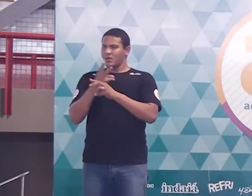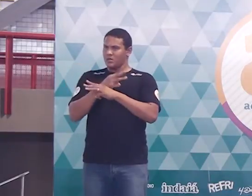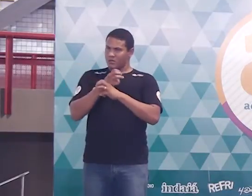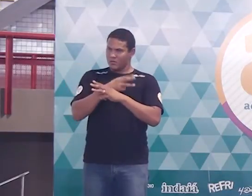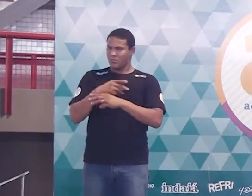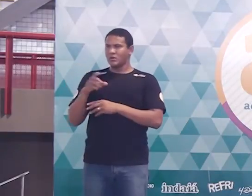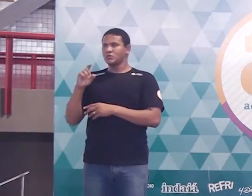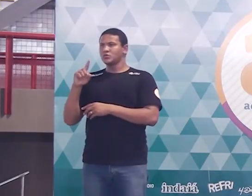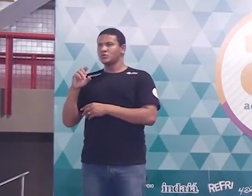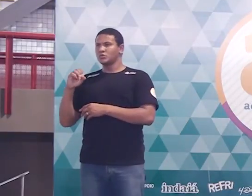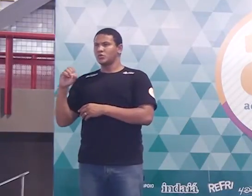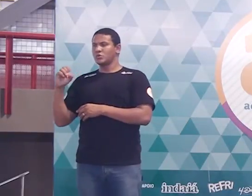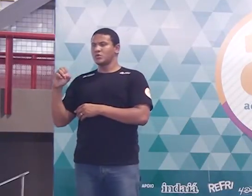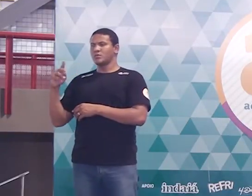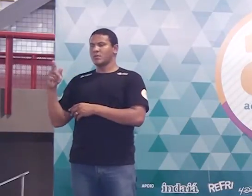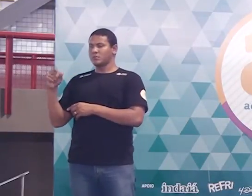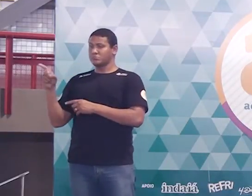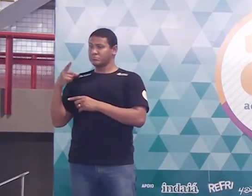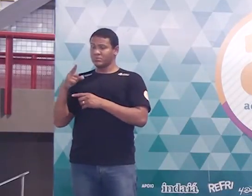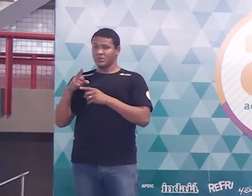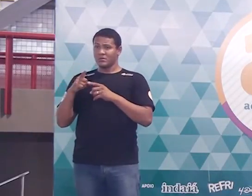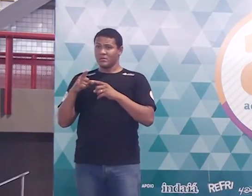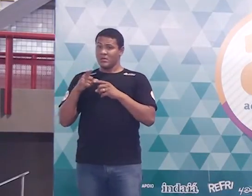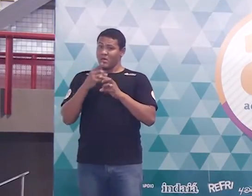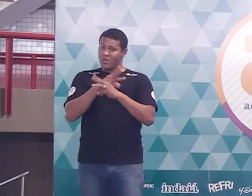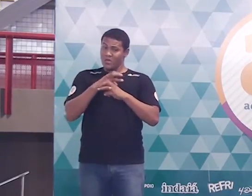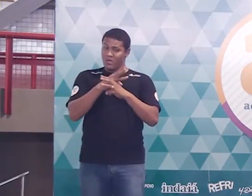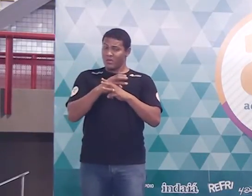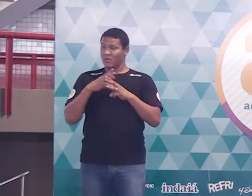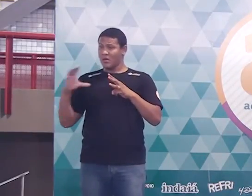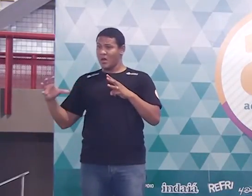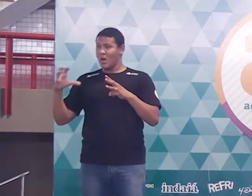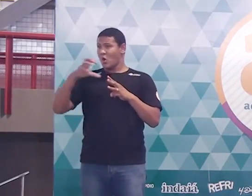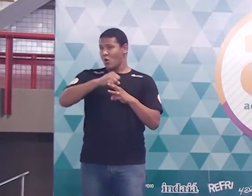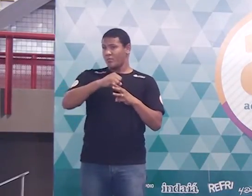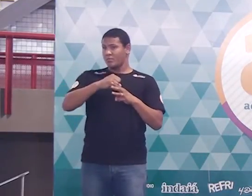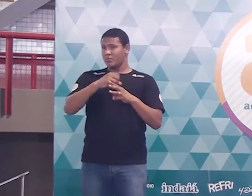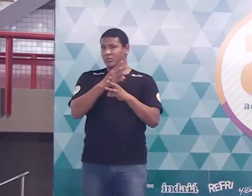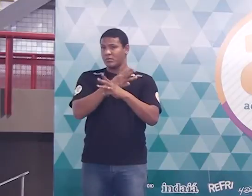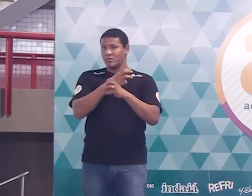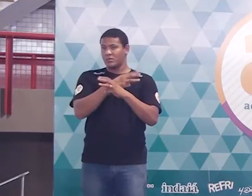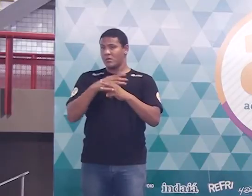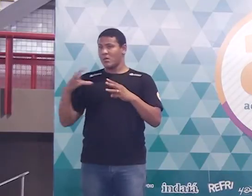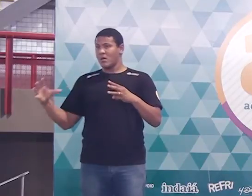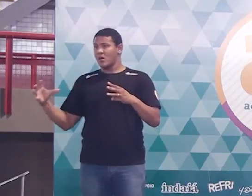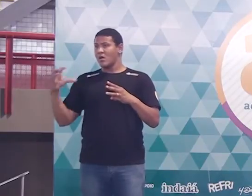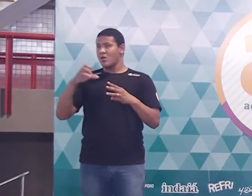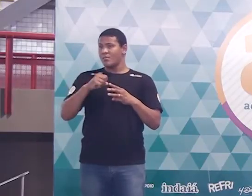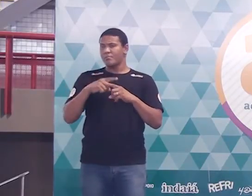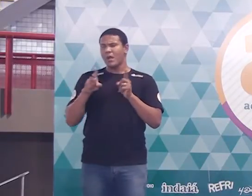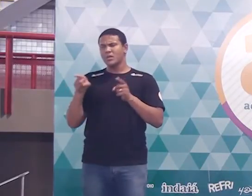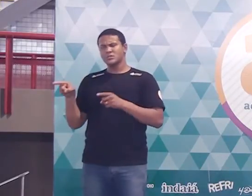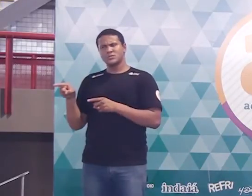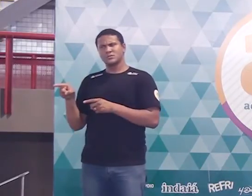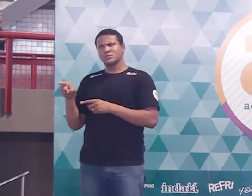do fitoplâncton. Mas quem compõe o zooplâncton? Pequenos animais,